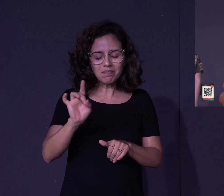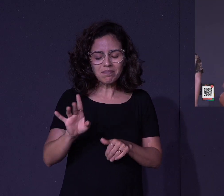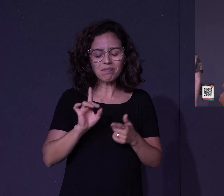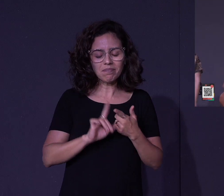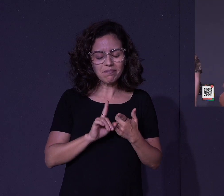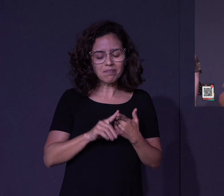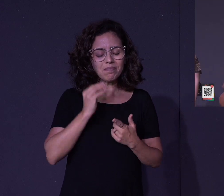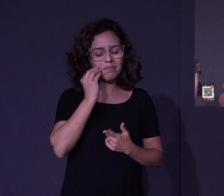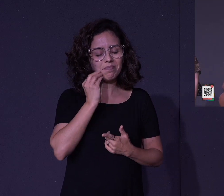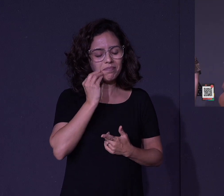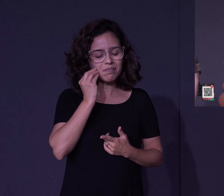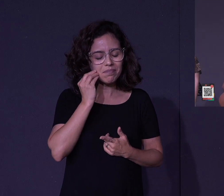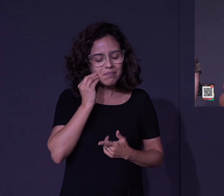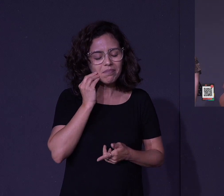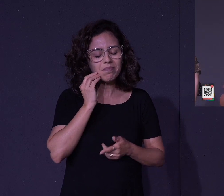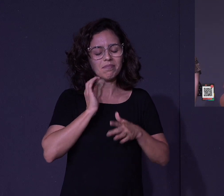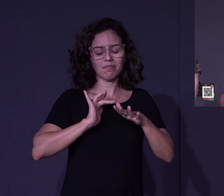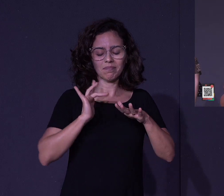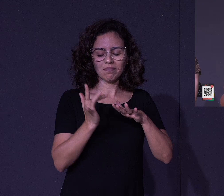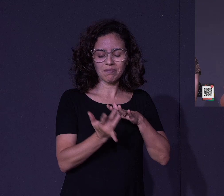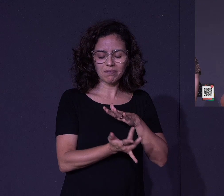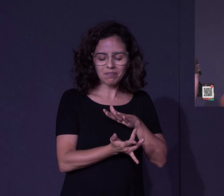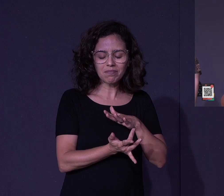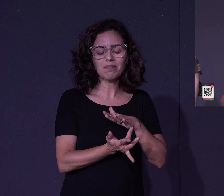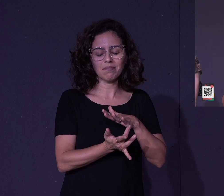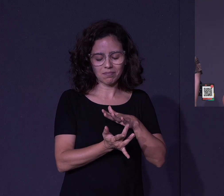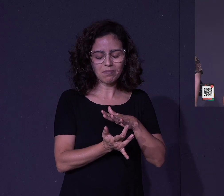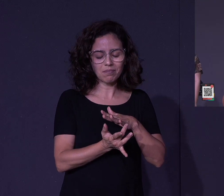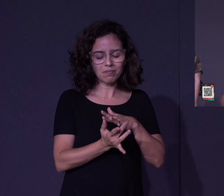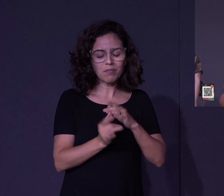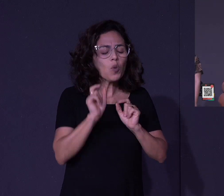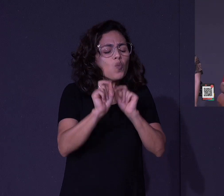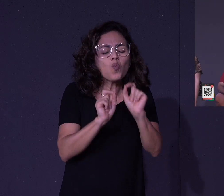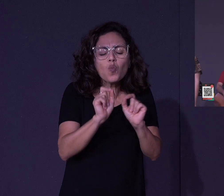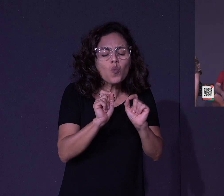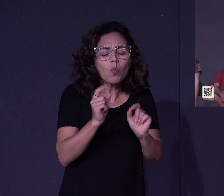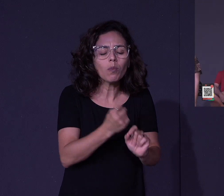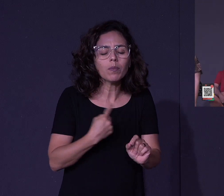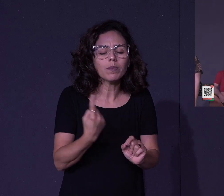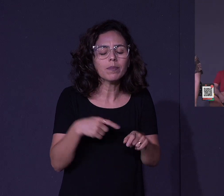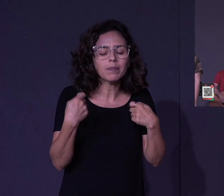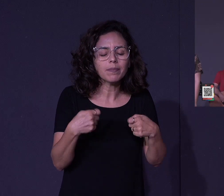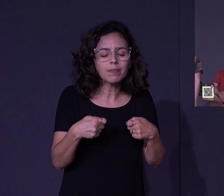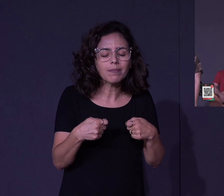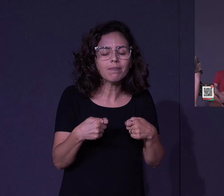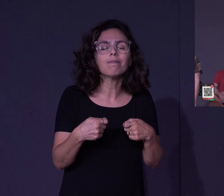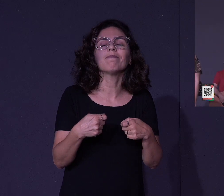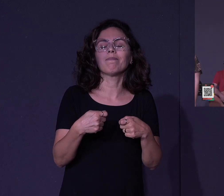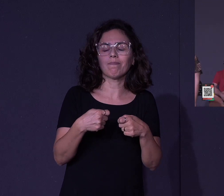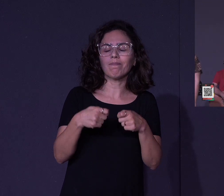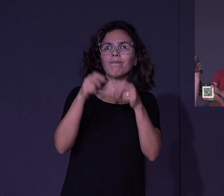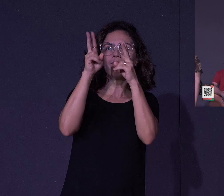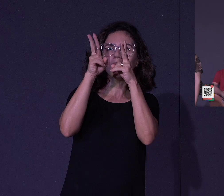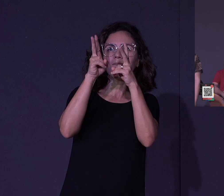sociais. E o que todos nós precisamos nessa noite é ouvir a tua voz. Continua